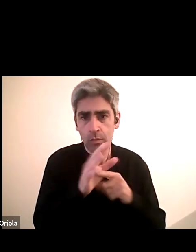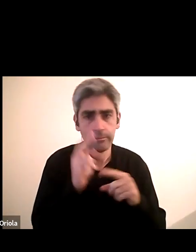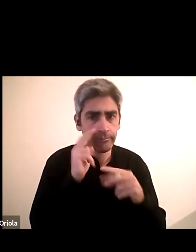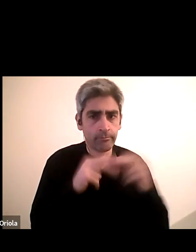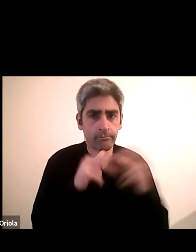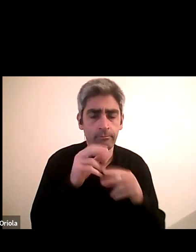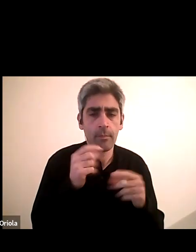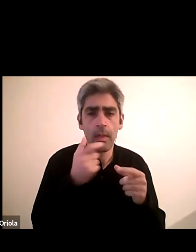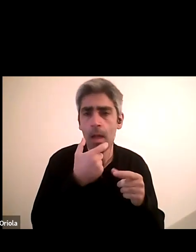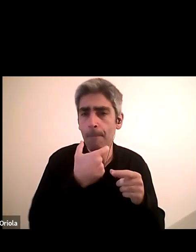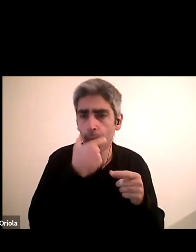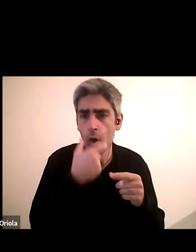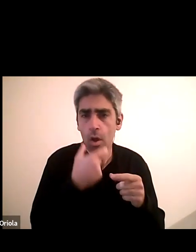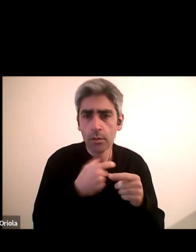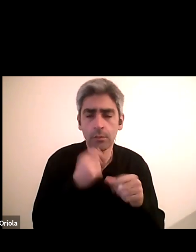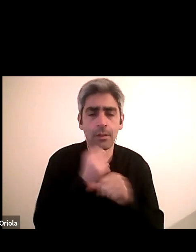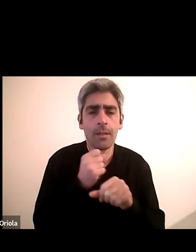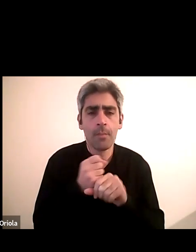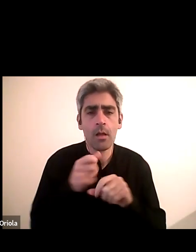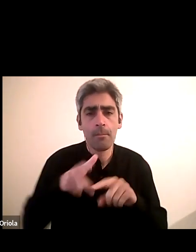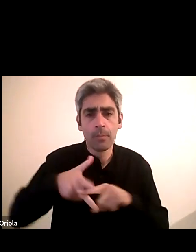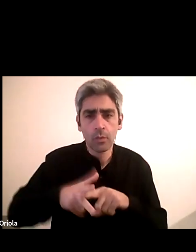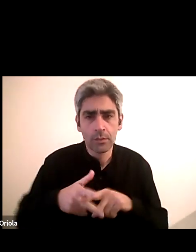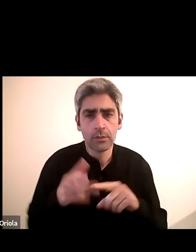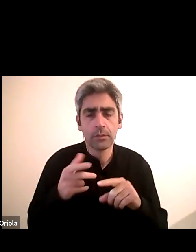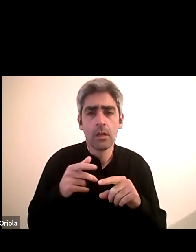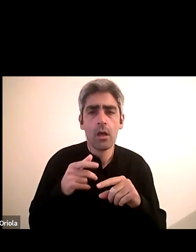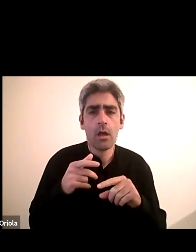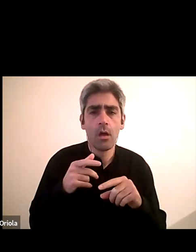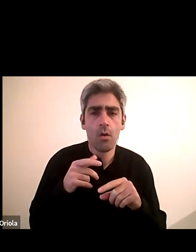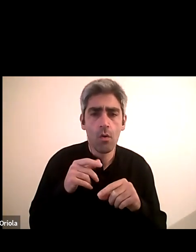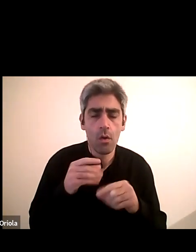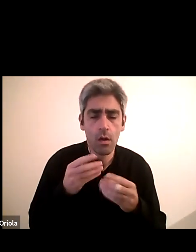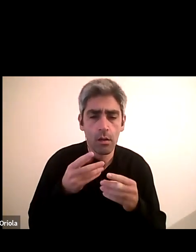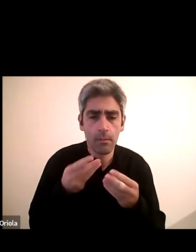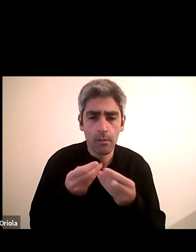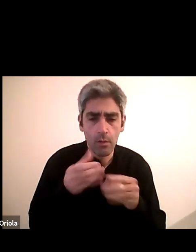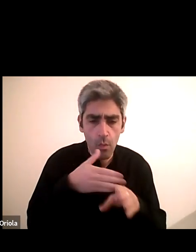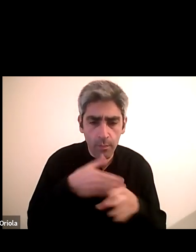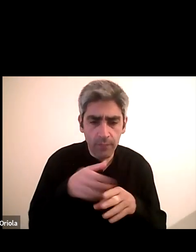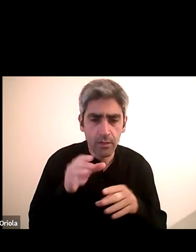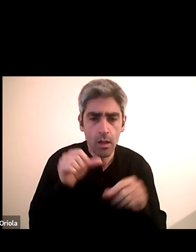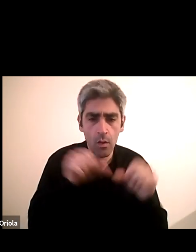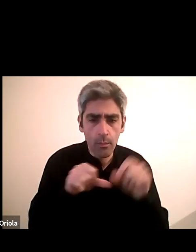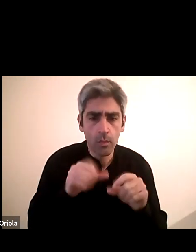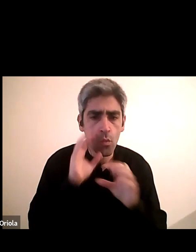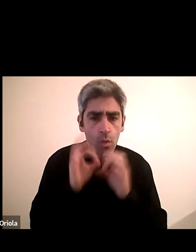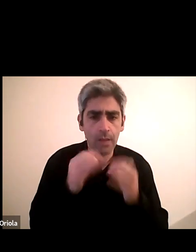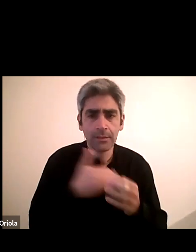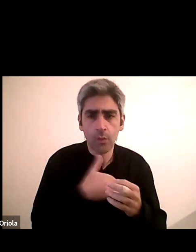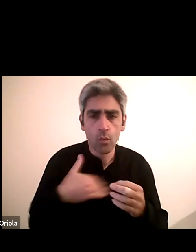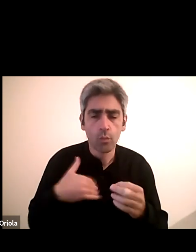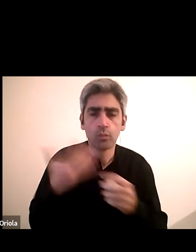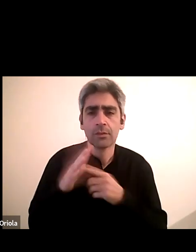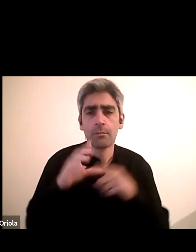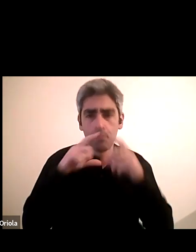de próteses, até os trabalhos de manutenção, os lubrificantes, os revestimentos, até os cuidados de saúde, por exemplo, as